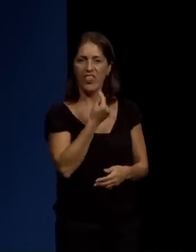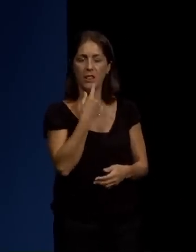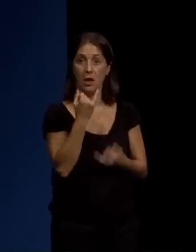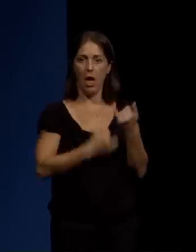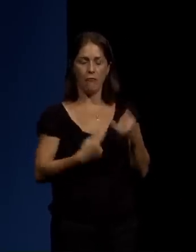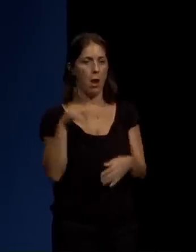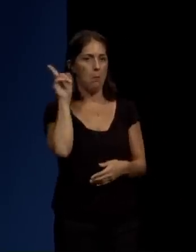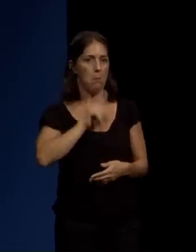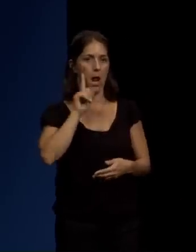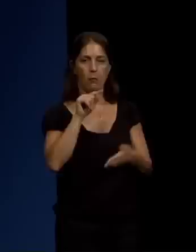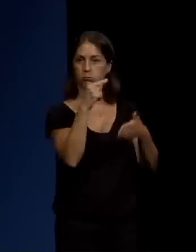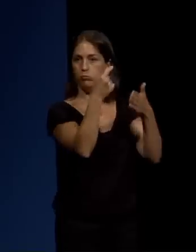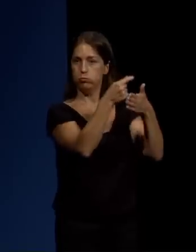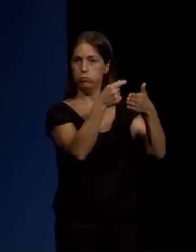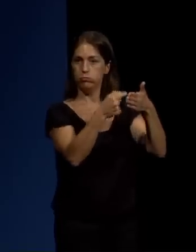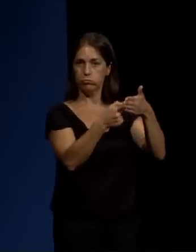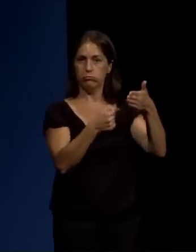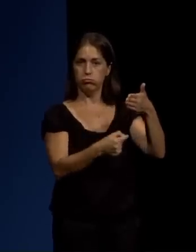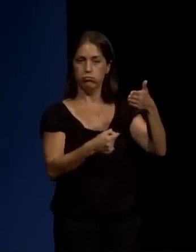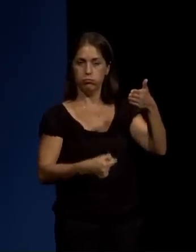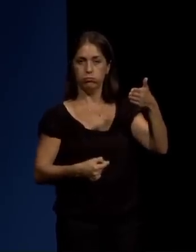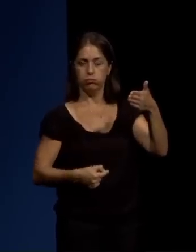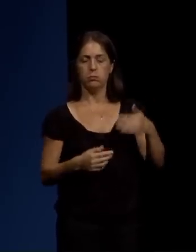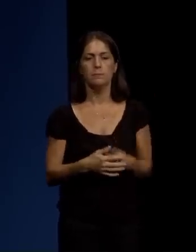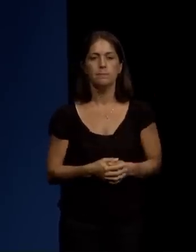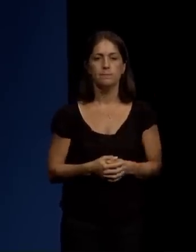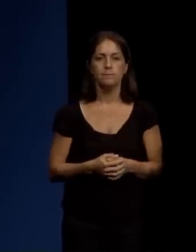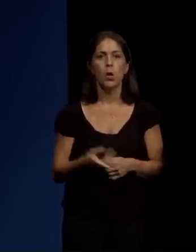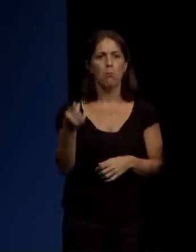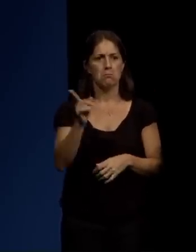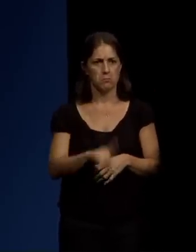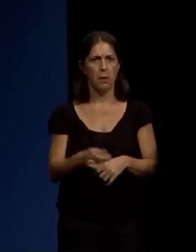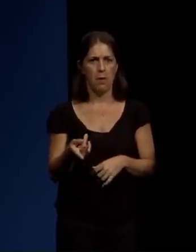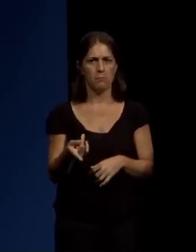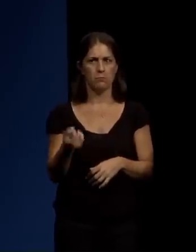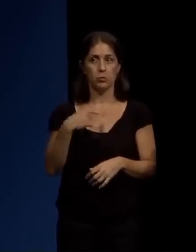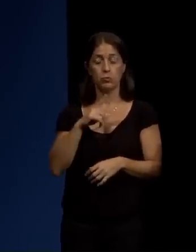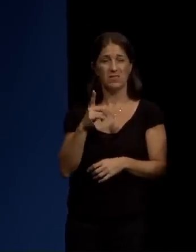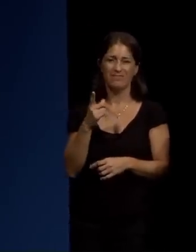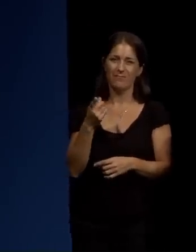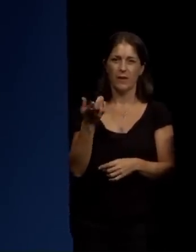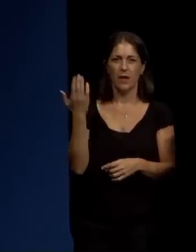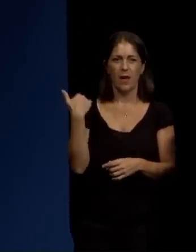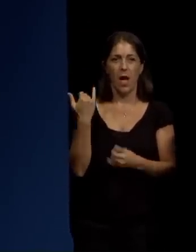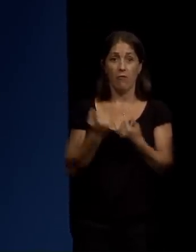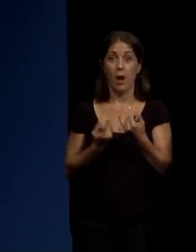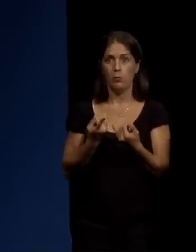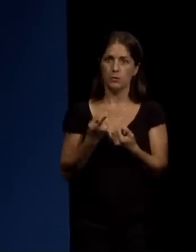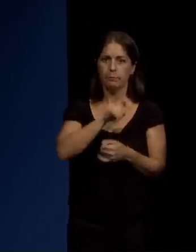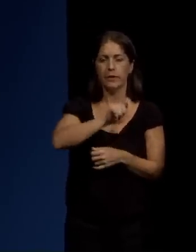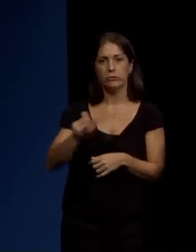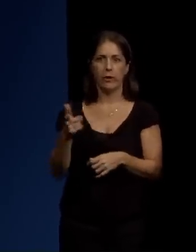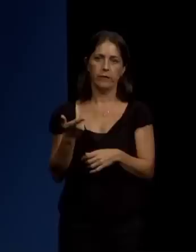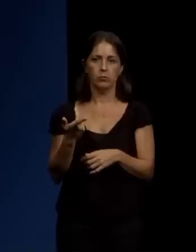súas mentiras nun artigo que publicaba onte. Tamén, malia os esforzos decididos, como decía, da moderadora e do moderador, puidemos